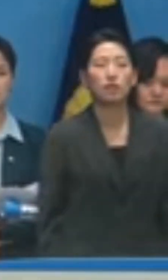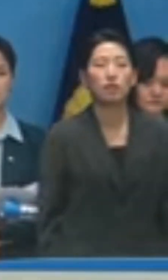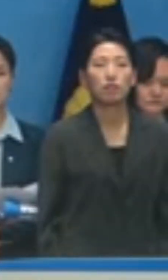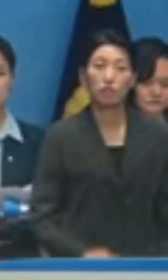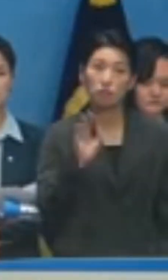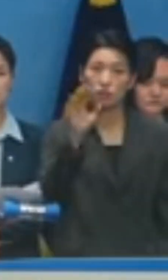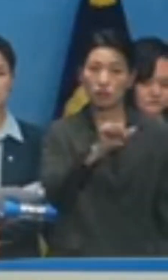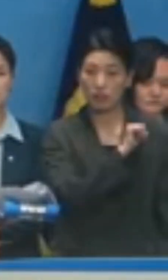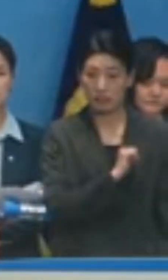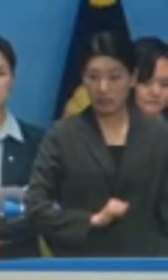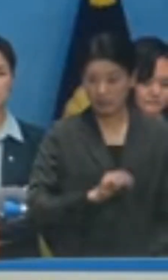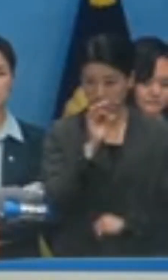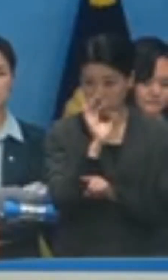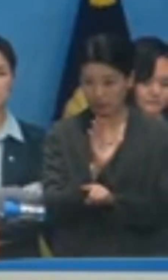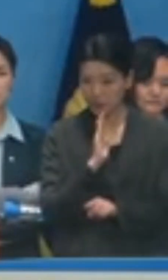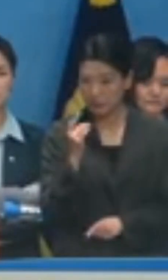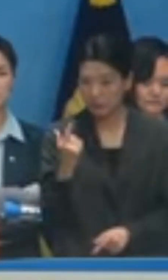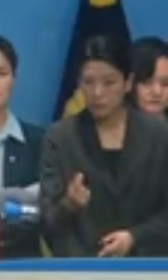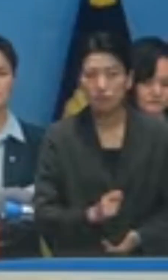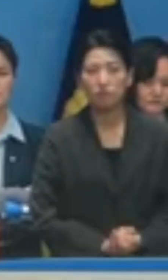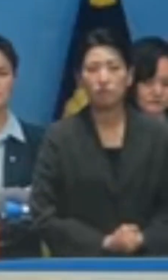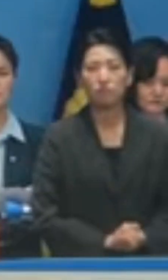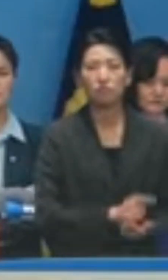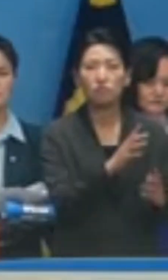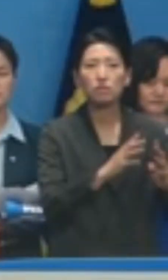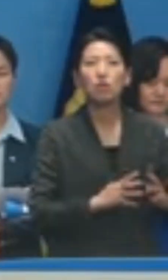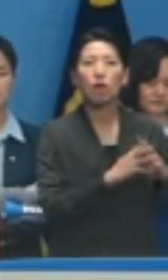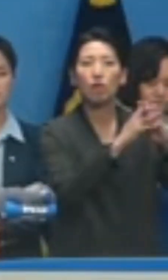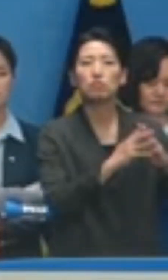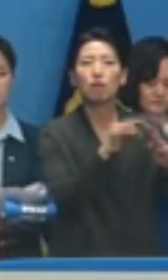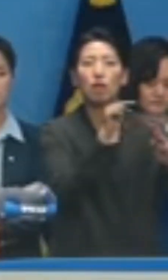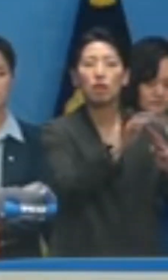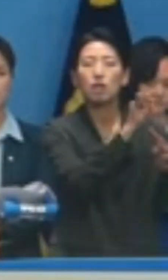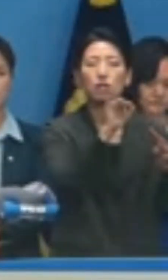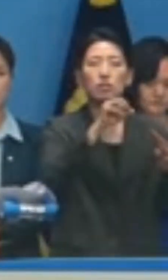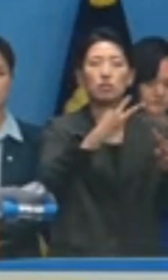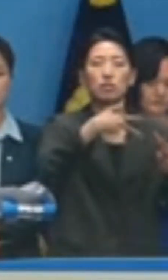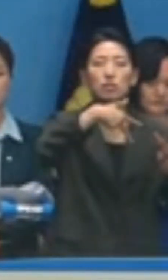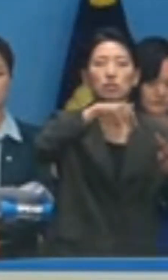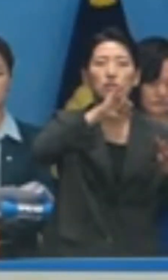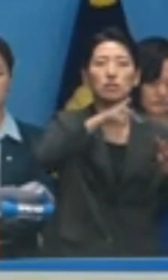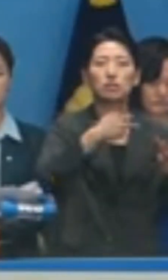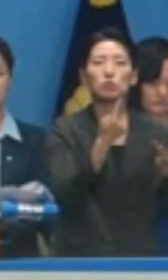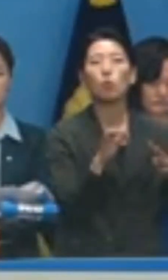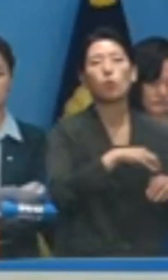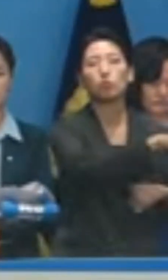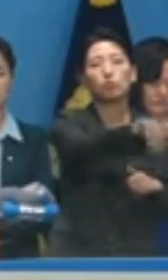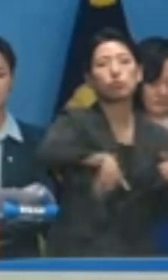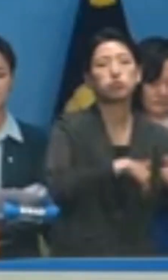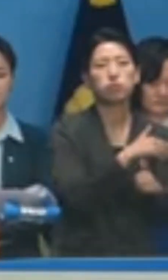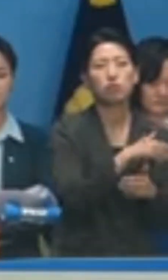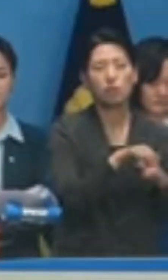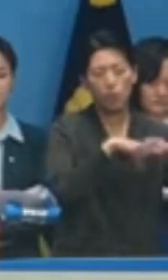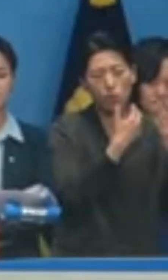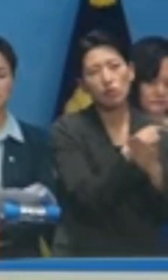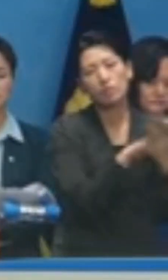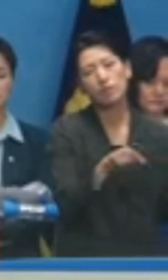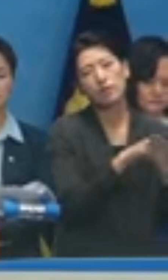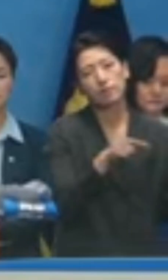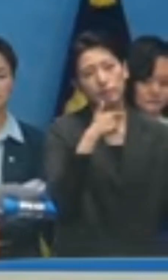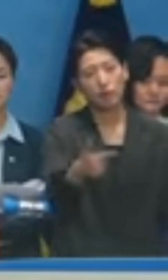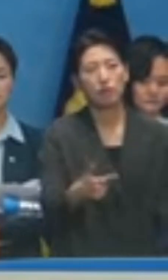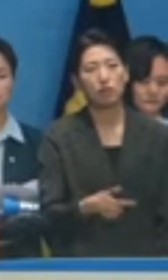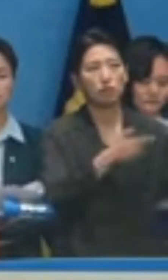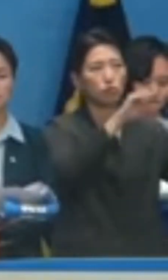참을 이유가 없습니다. 이 공사는 일직동 전체의 삶과 안전을 위협하는 중대한 문제입니다.